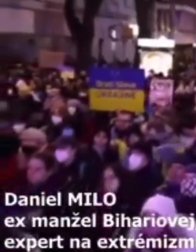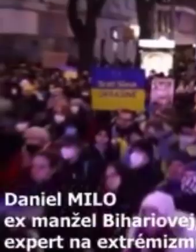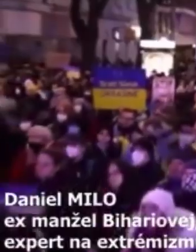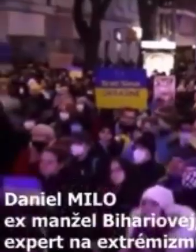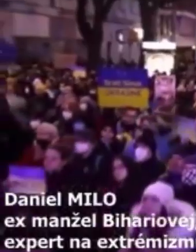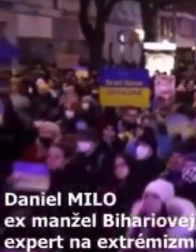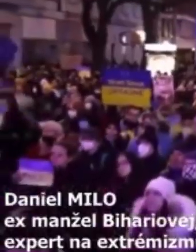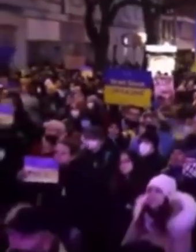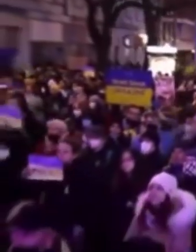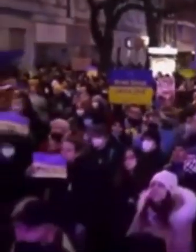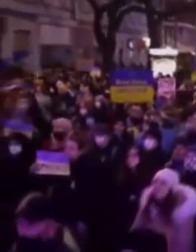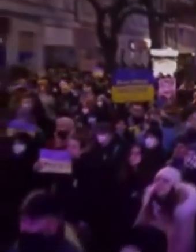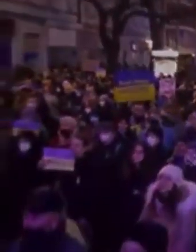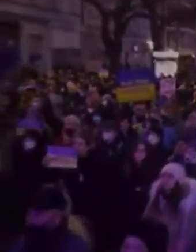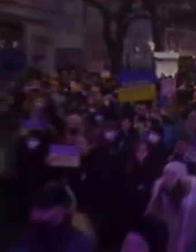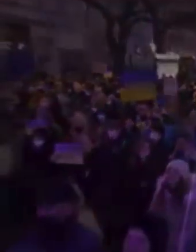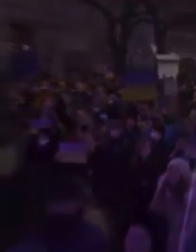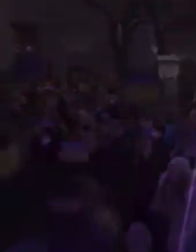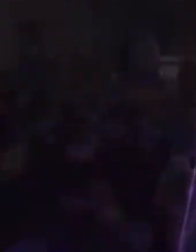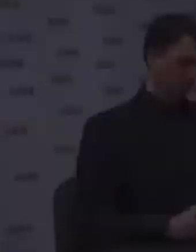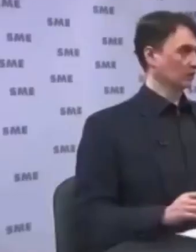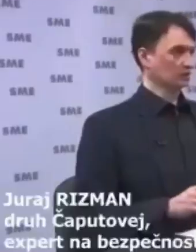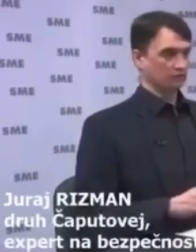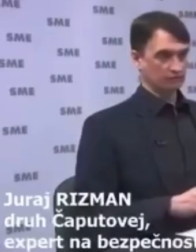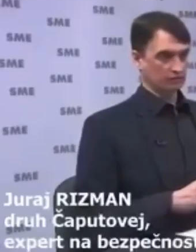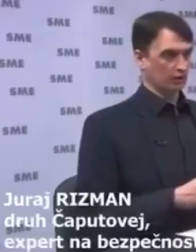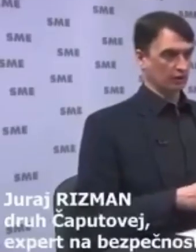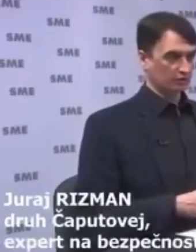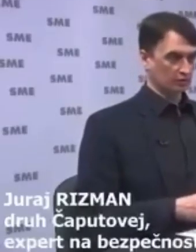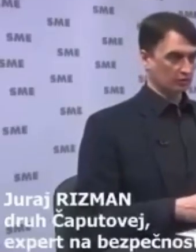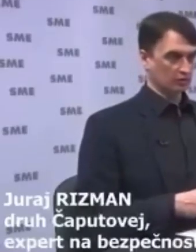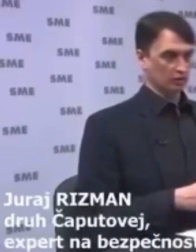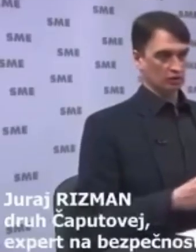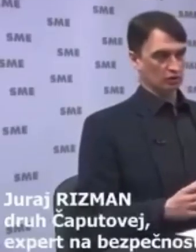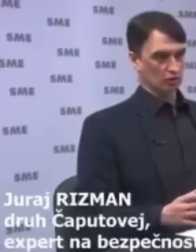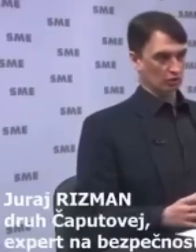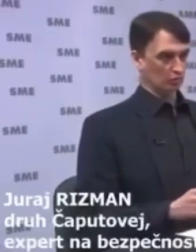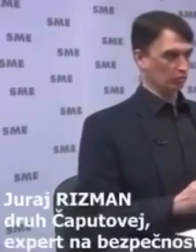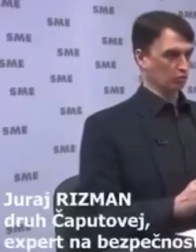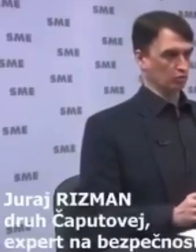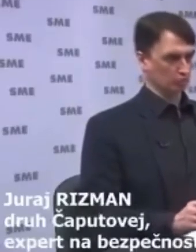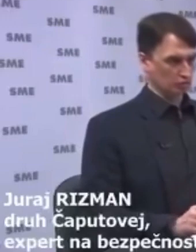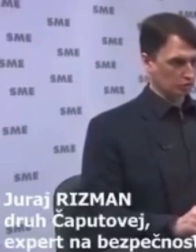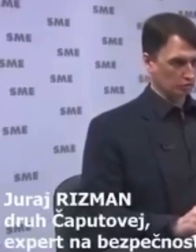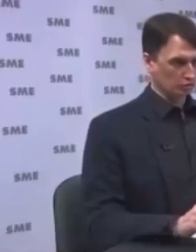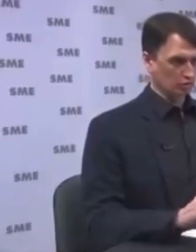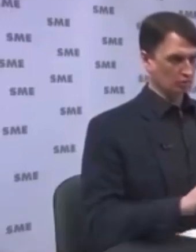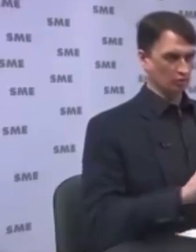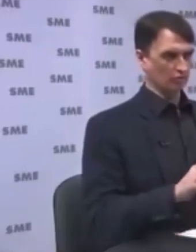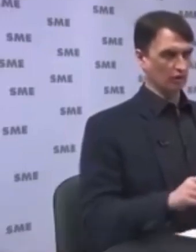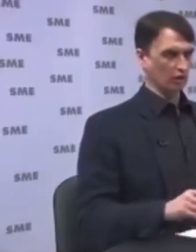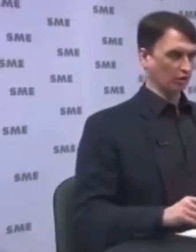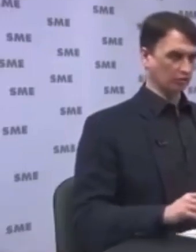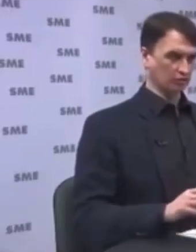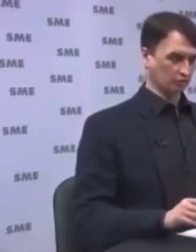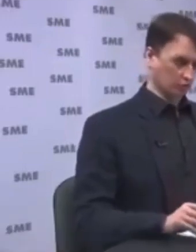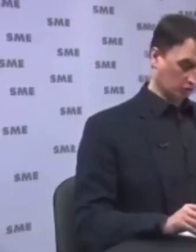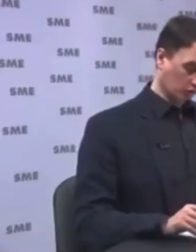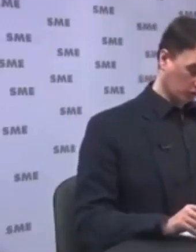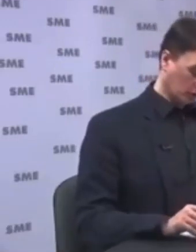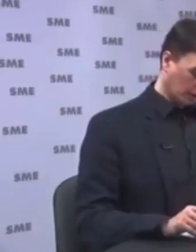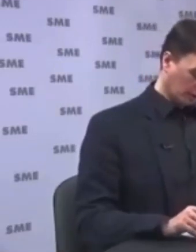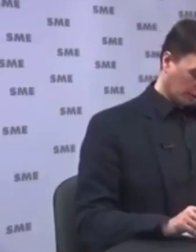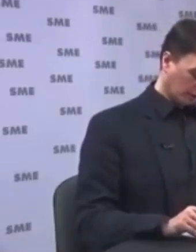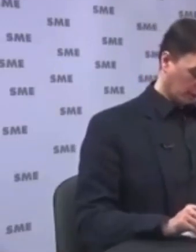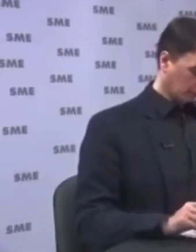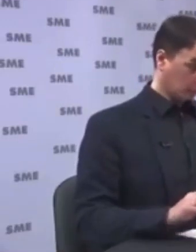alebo zastrašiť internetovou zberbou. Dezinfoscéna, extrémisti kričia o porušovaní slobody slova a neviem čo